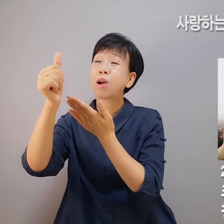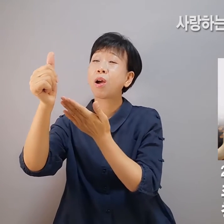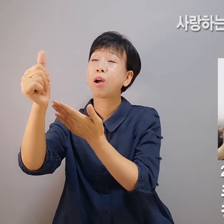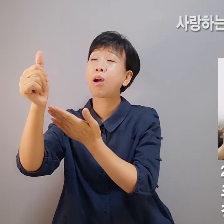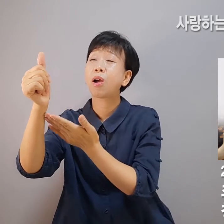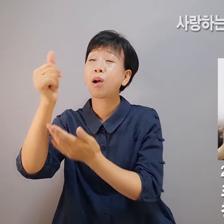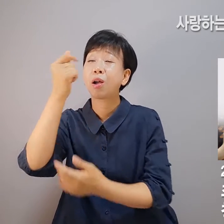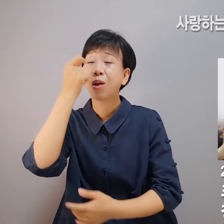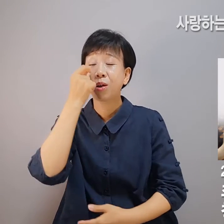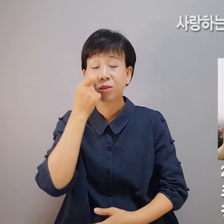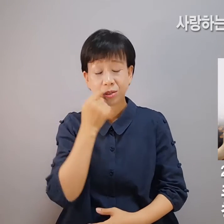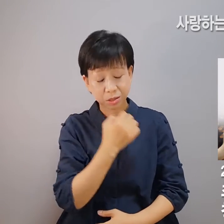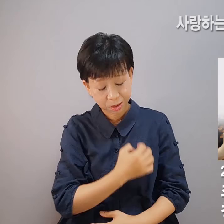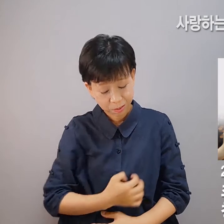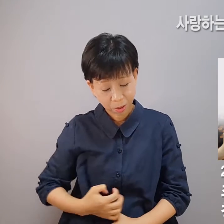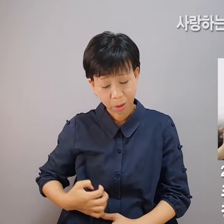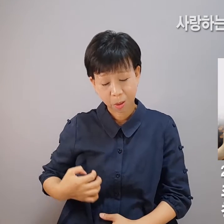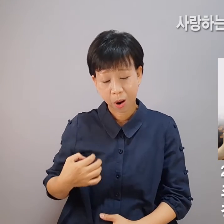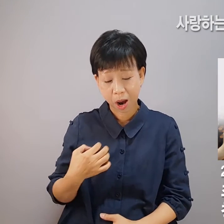주님께서